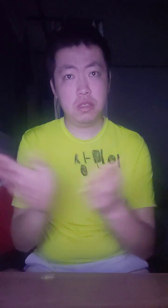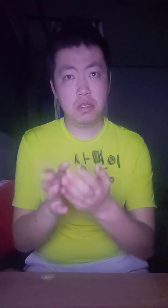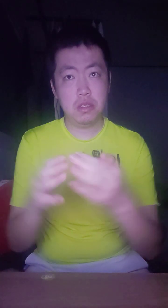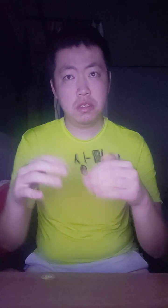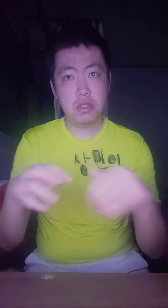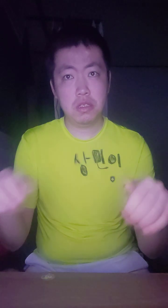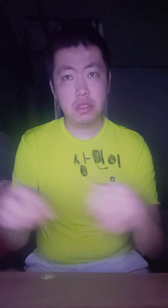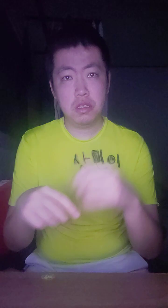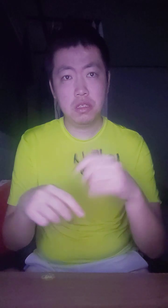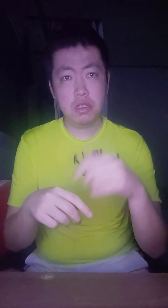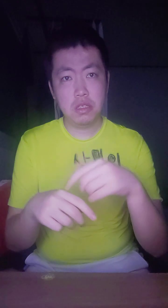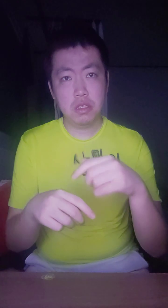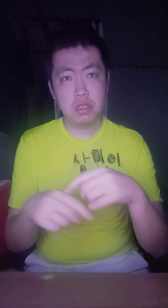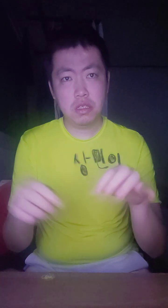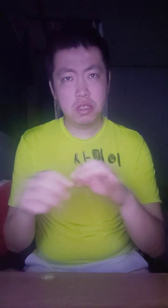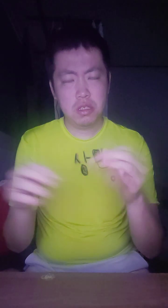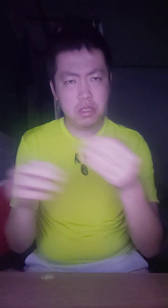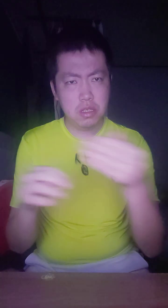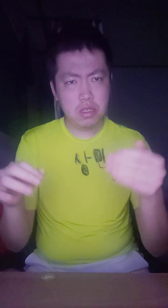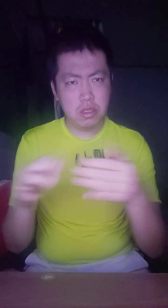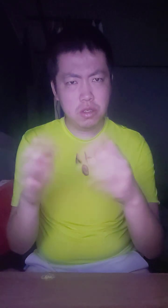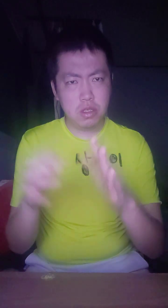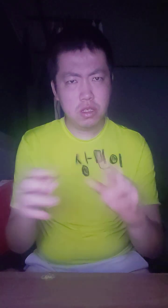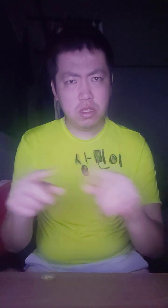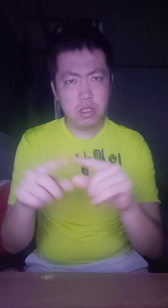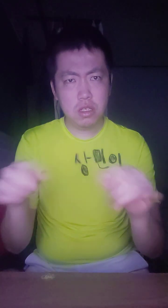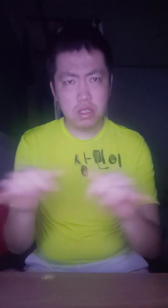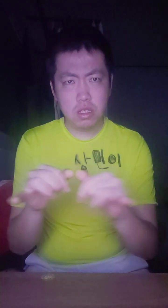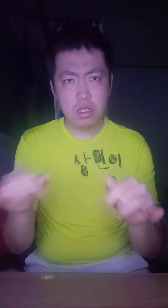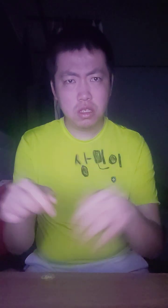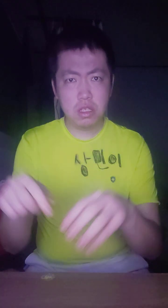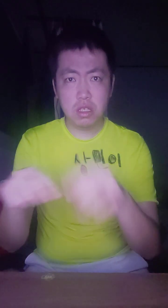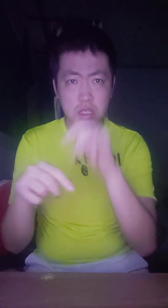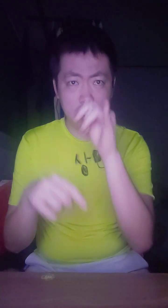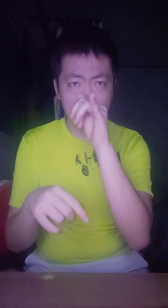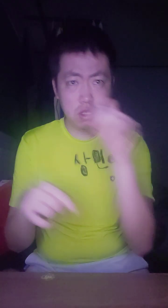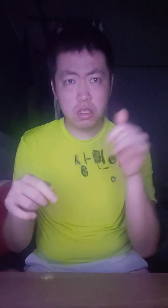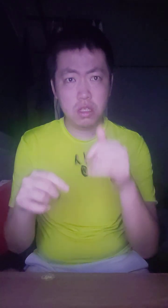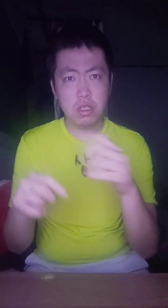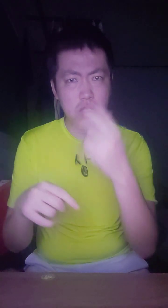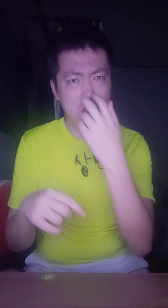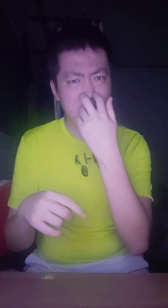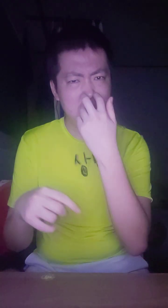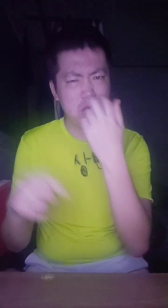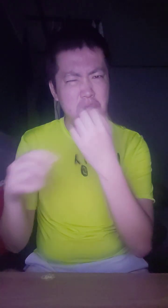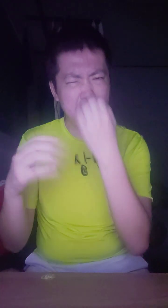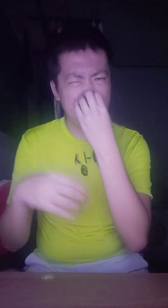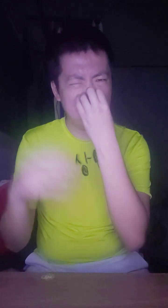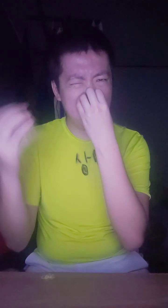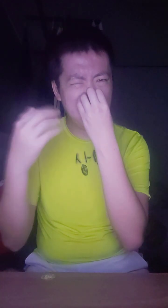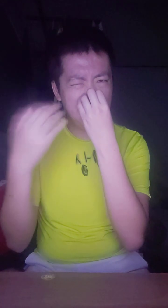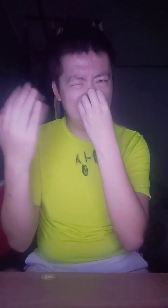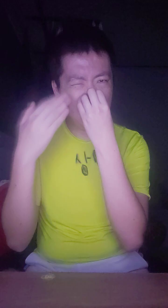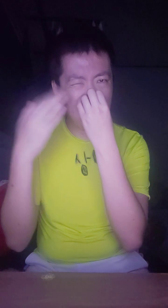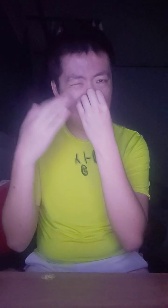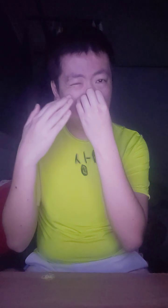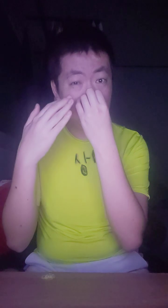바로 밑에 집경 한 5cm 정도의 물 빠지는 배수구가 있었어요. 그 배수구에서 냄새가 굉장히 많이 나는 것을 이제 그